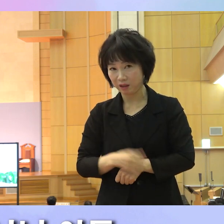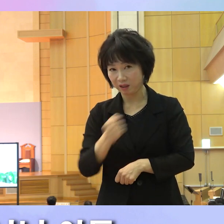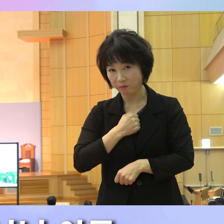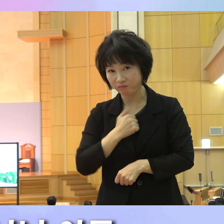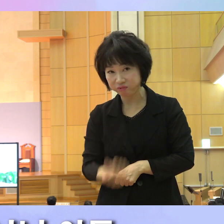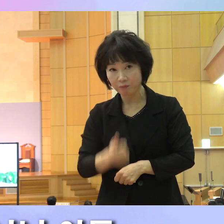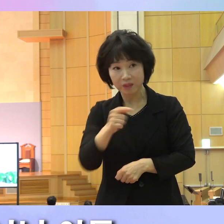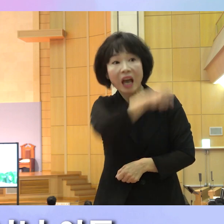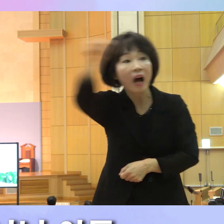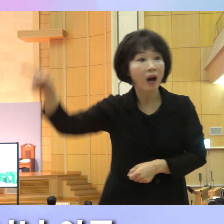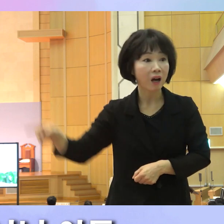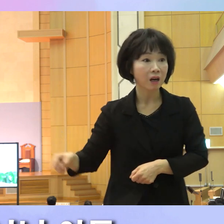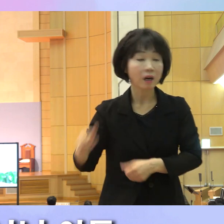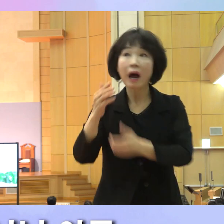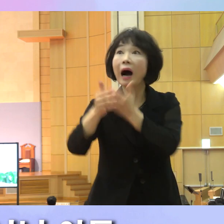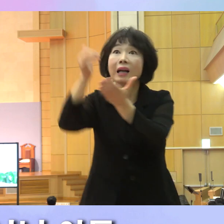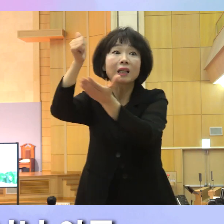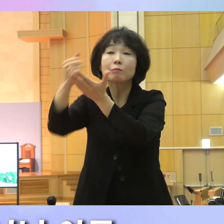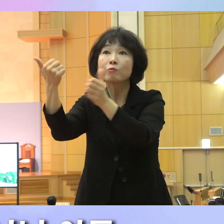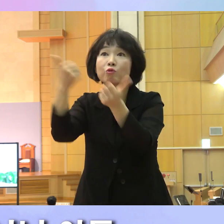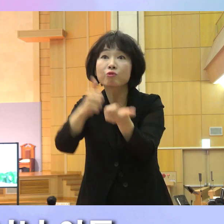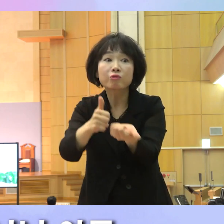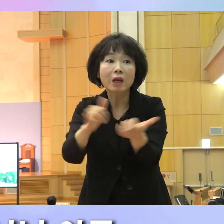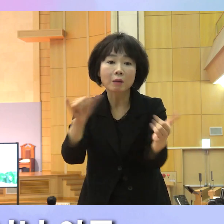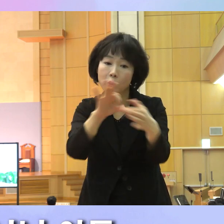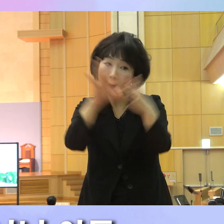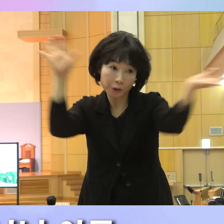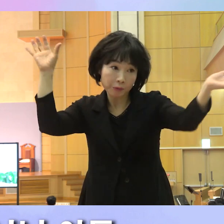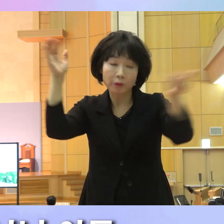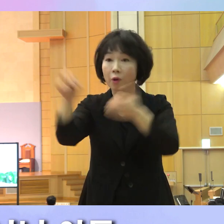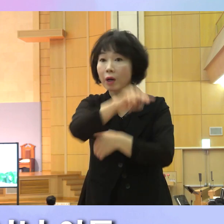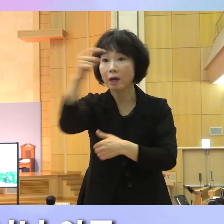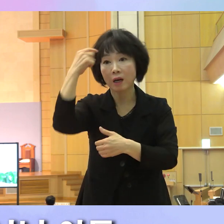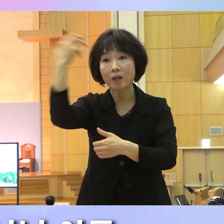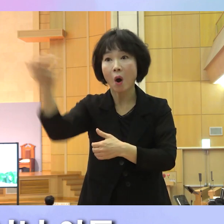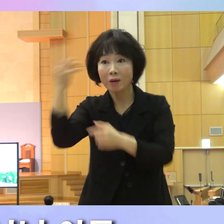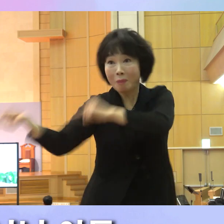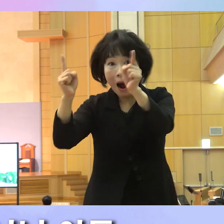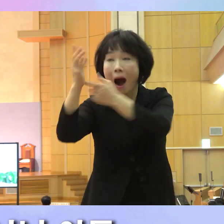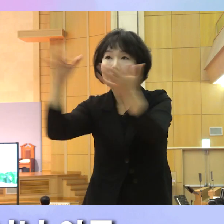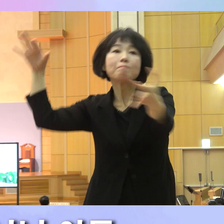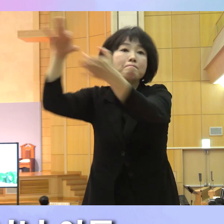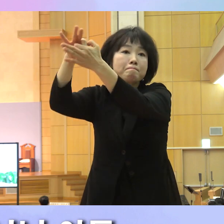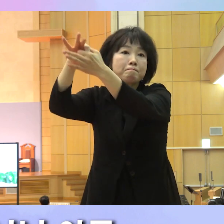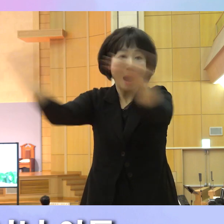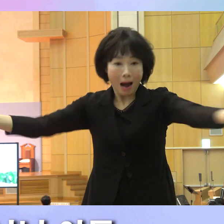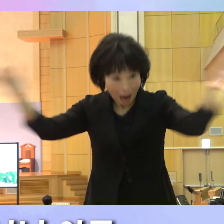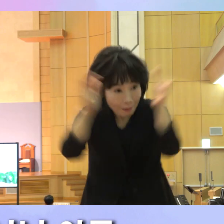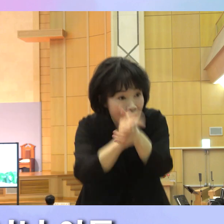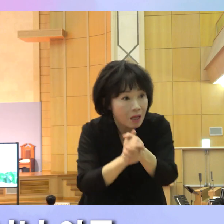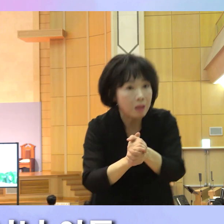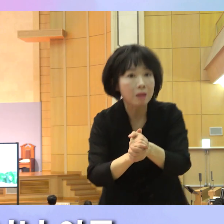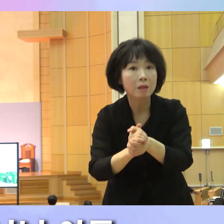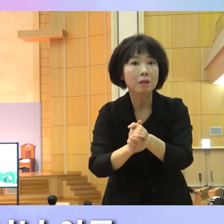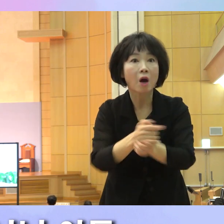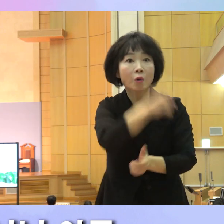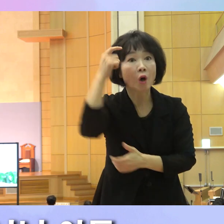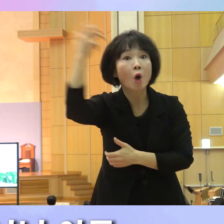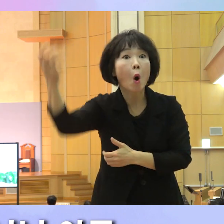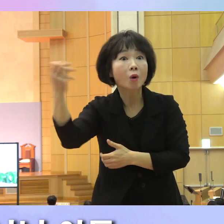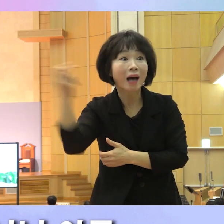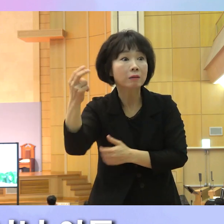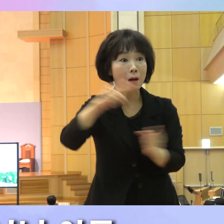하나님은 죽은 자의 하나님이 아니라 산 자의 하나님이다. 죽은 자를 부활시키는 하나님이다 이거지. 그러니까